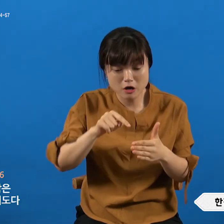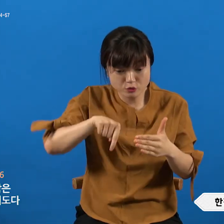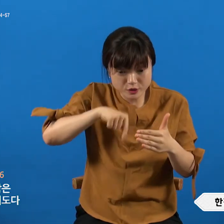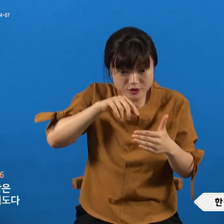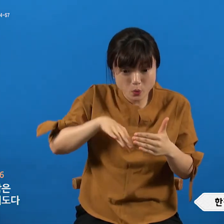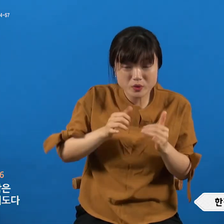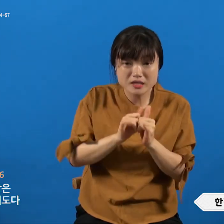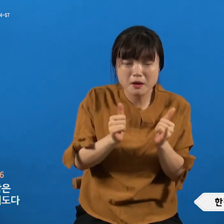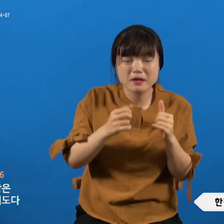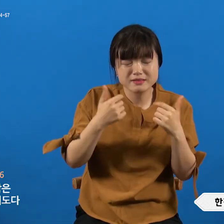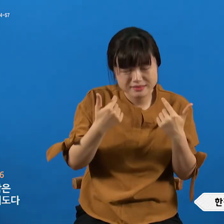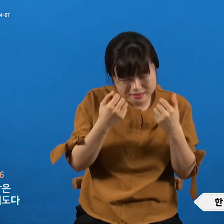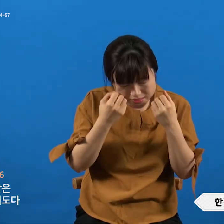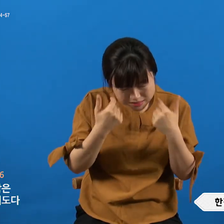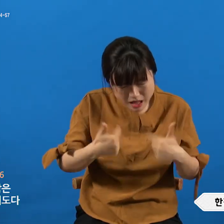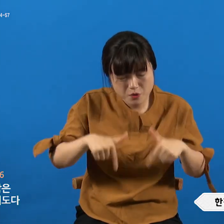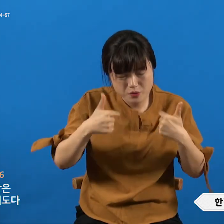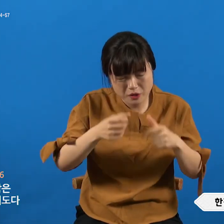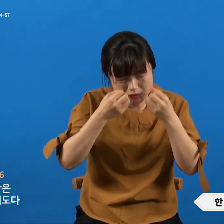날로 새로워지도다.